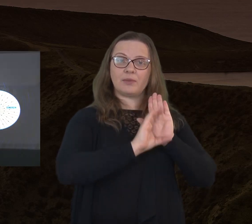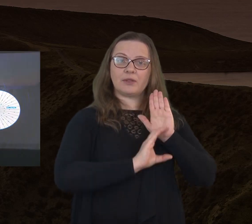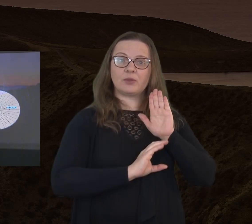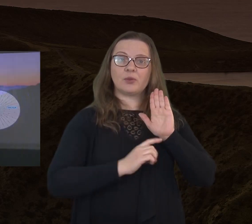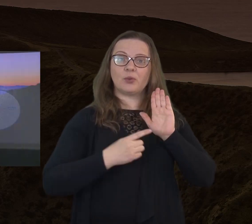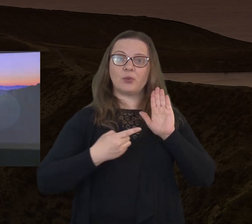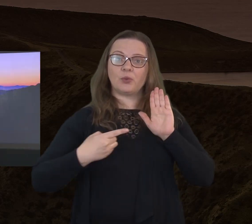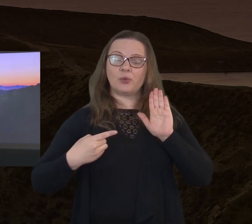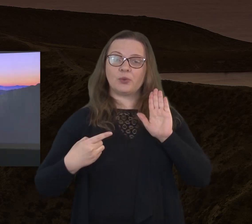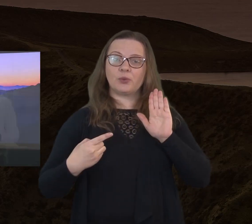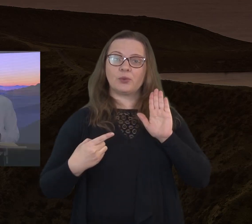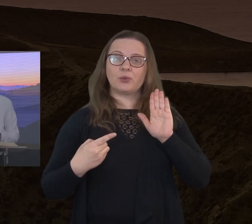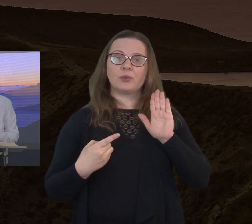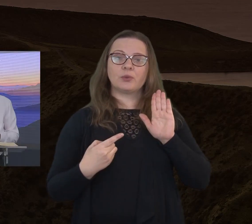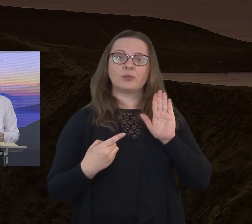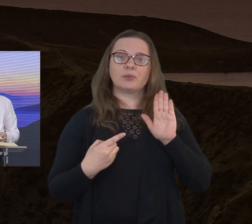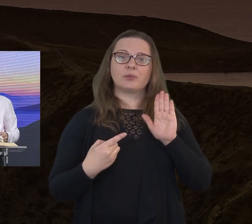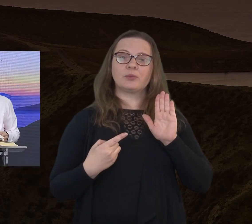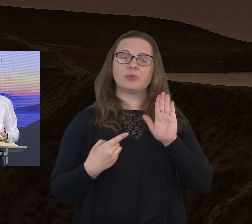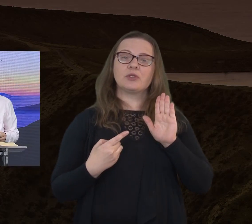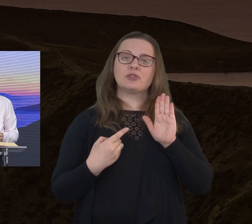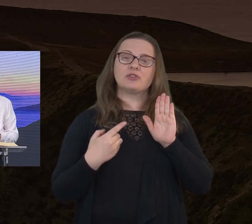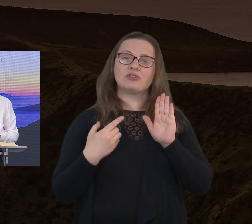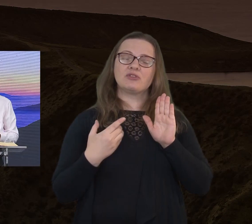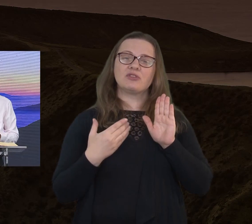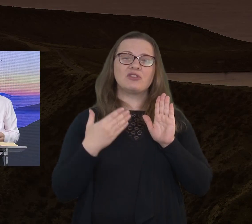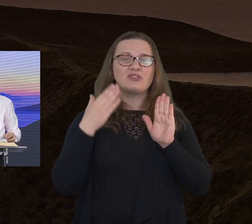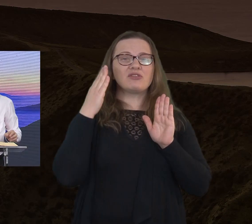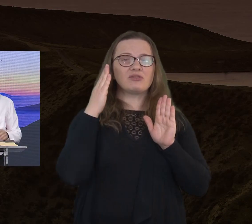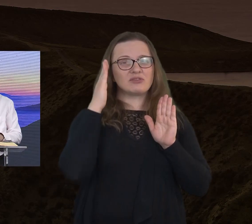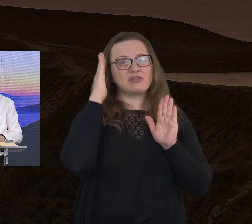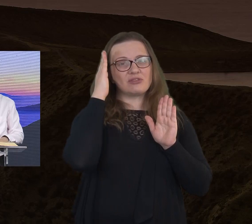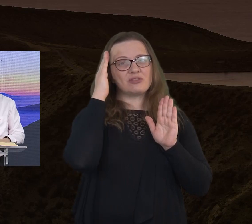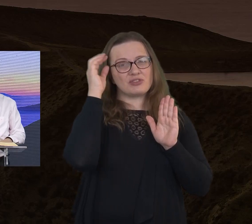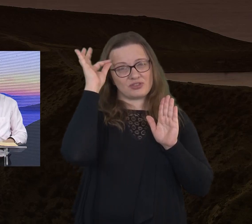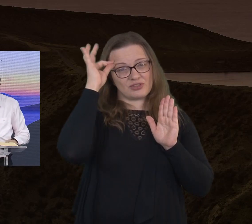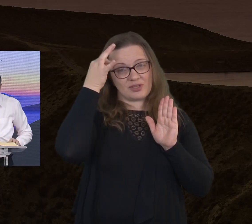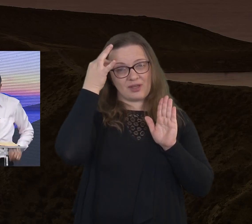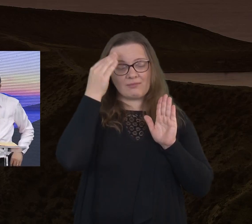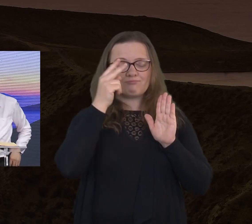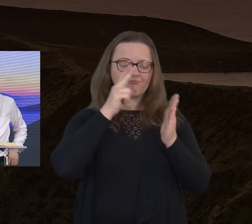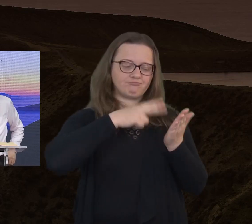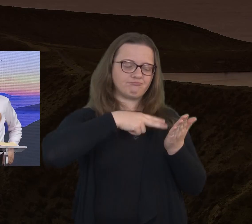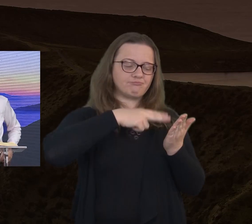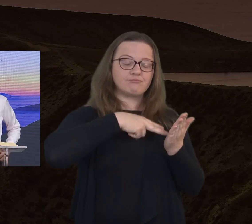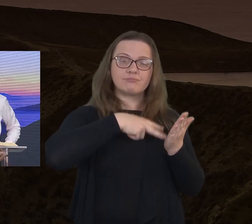1, onde nós estávamos lendo, Colossenses 1,